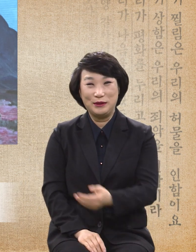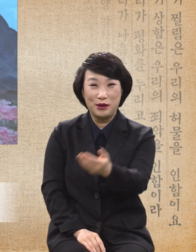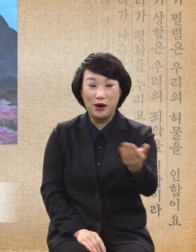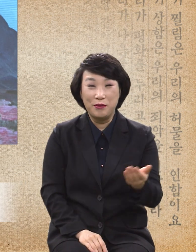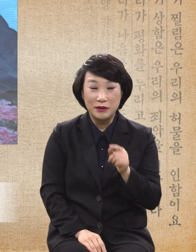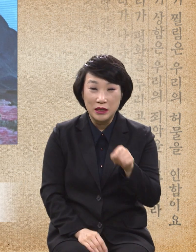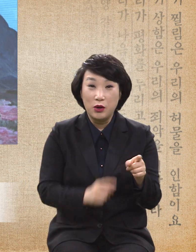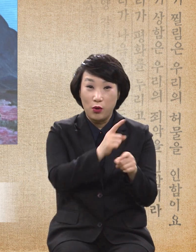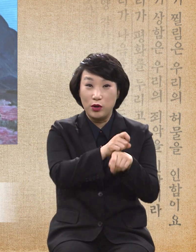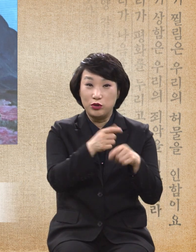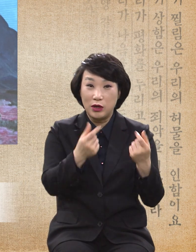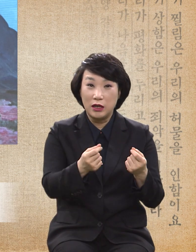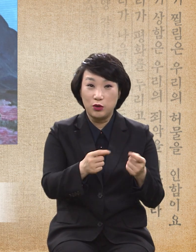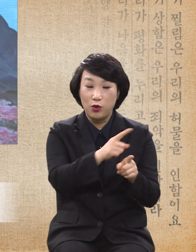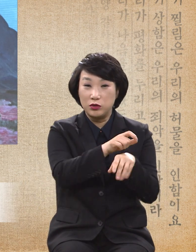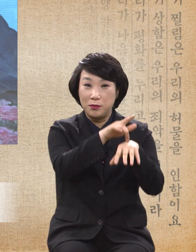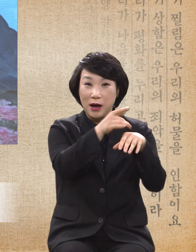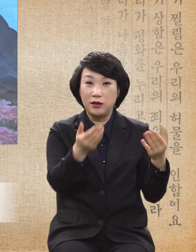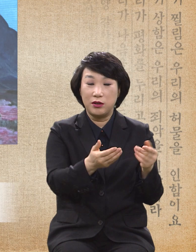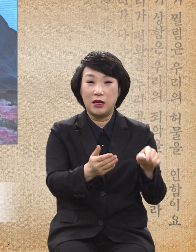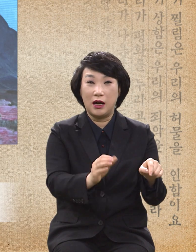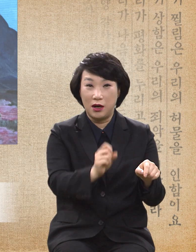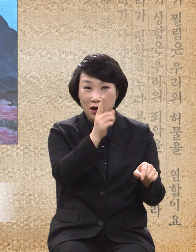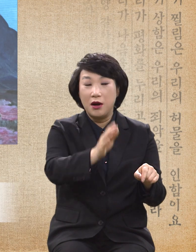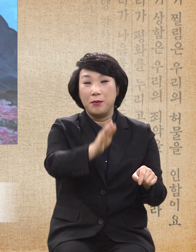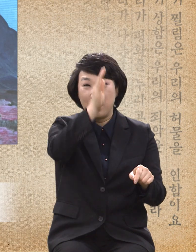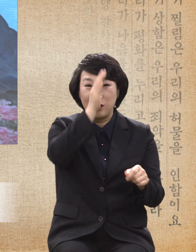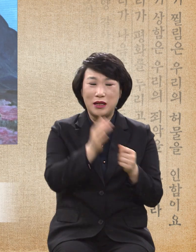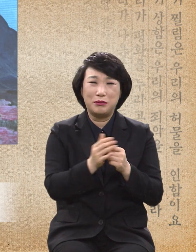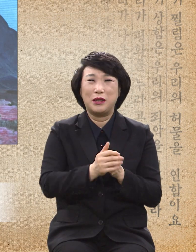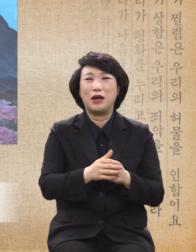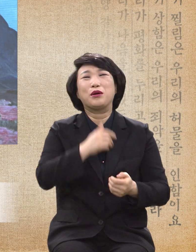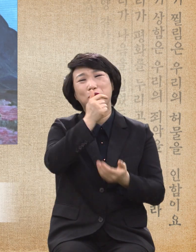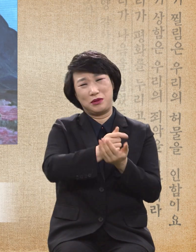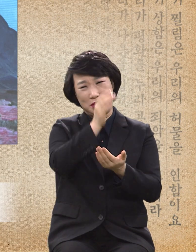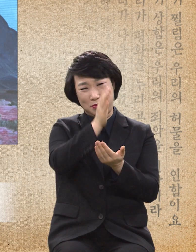여러분이 원수 같은 놈에게 질병으로 당하지 말고